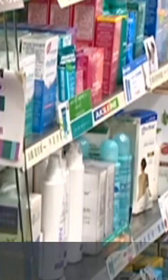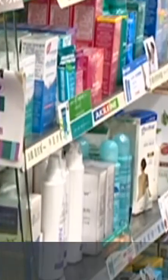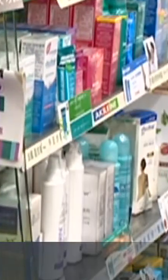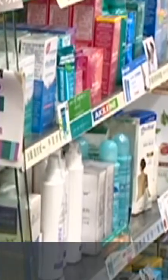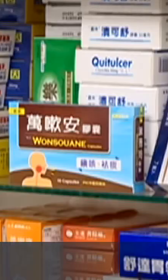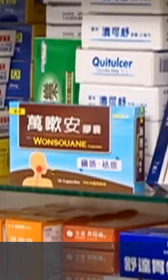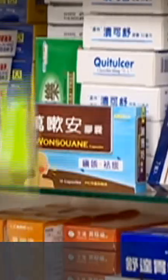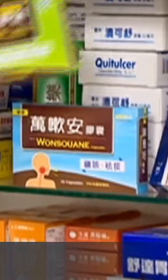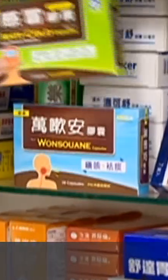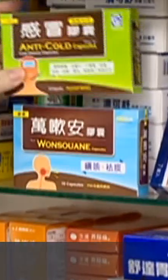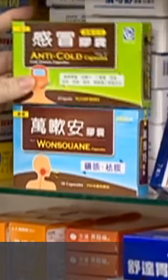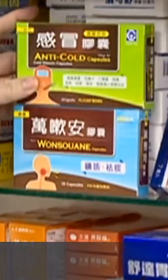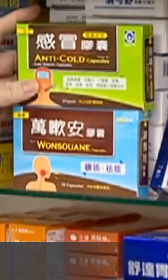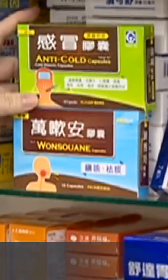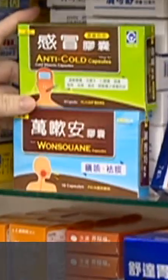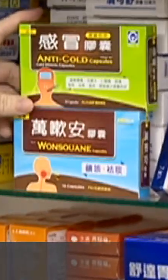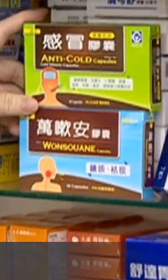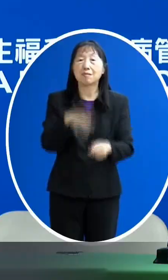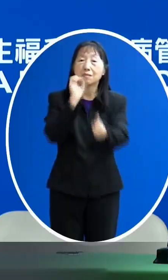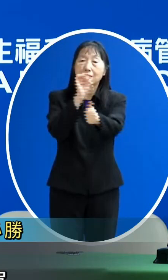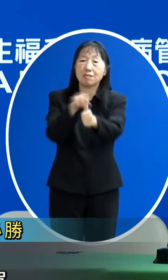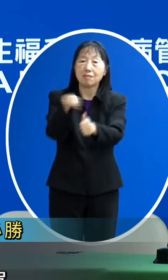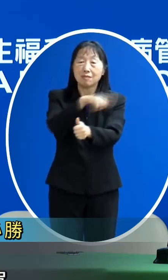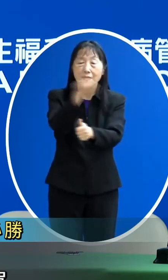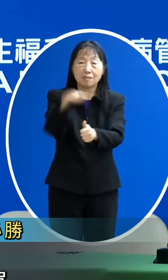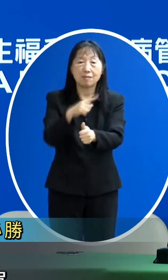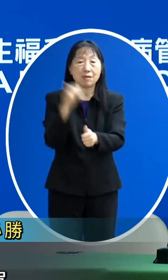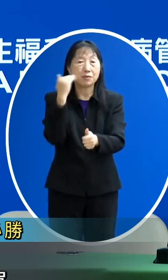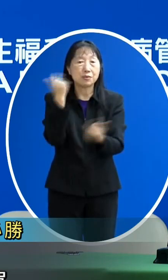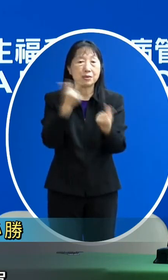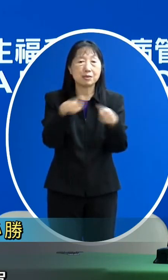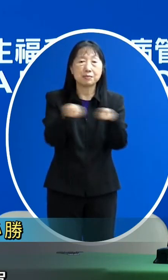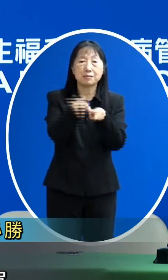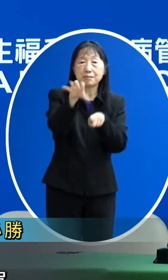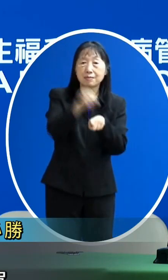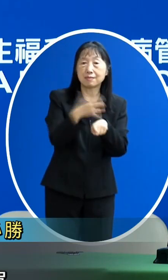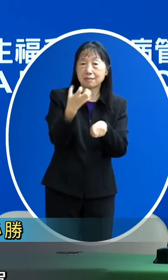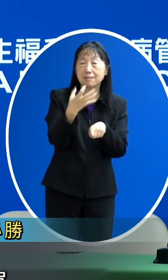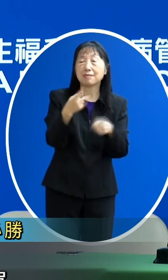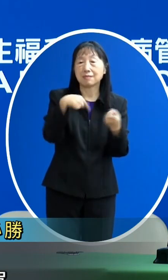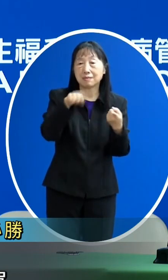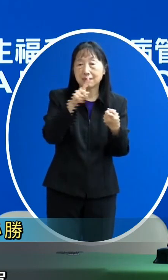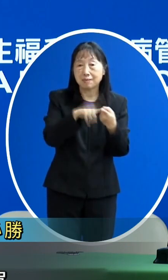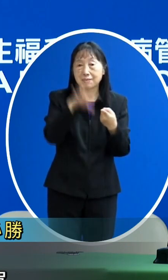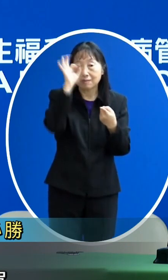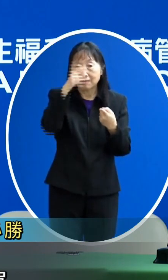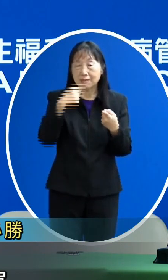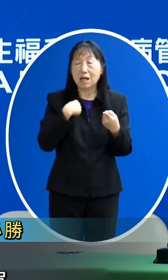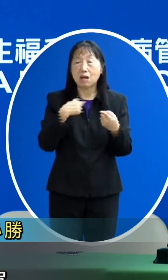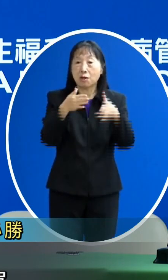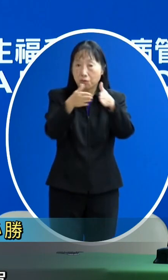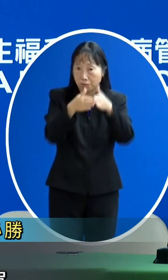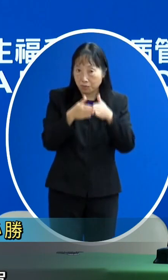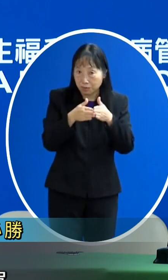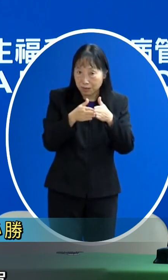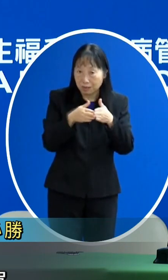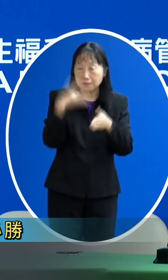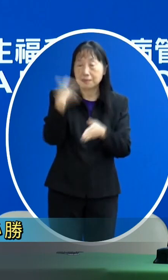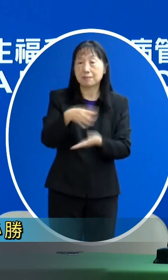万不要大量采购转寄国外。 普拿腾这种药物，我们是应该要依需求来适量去购买，不要这个